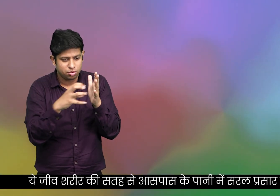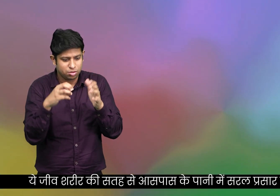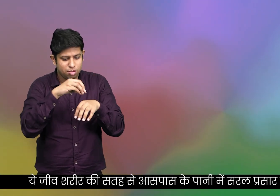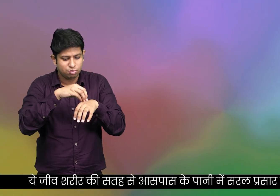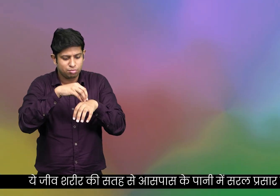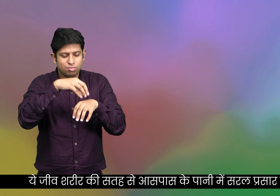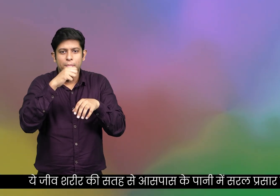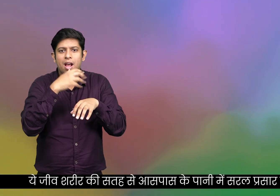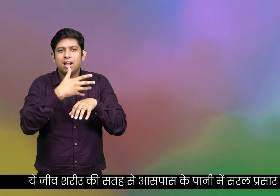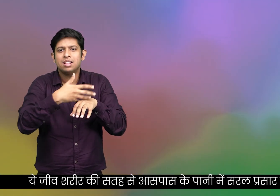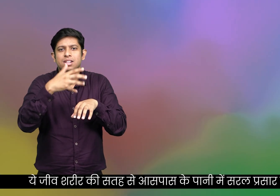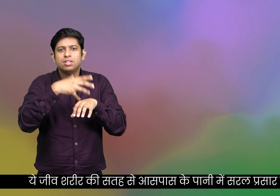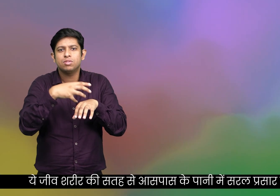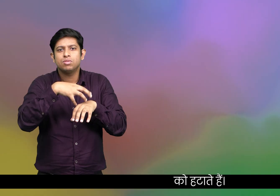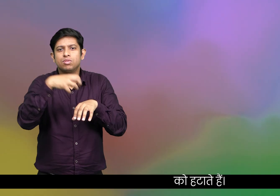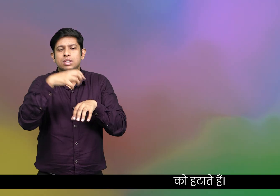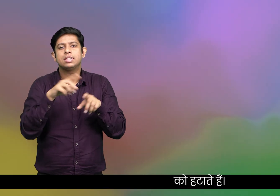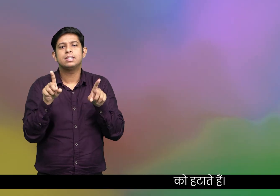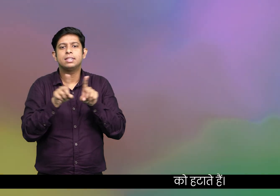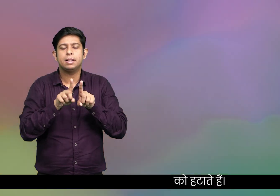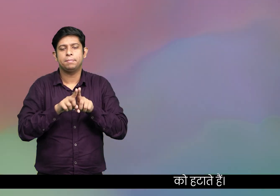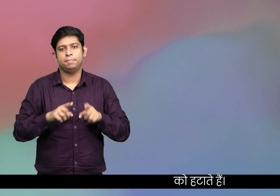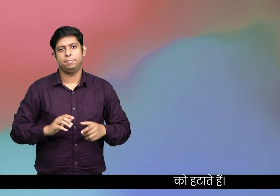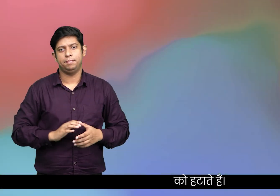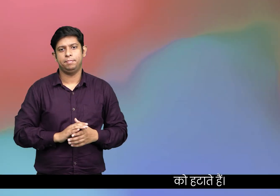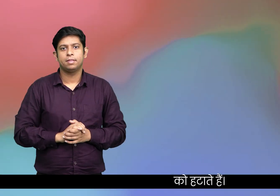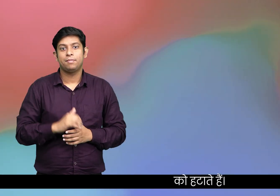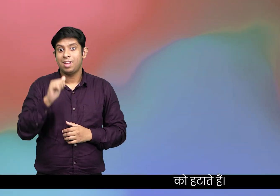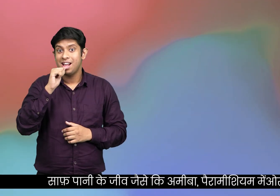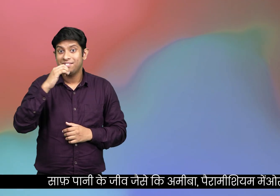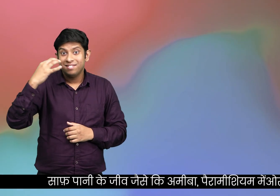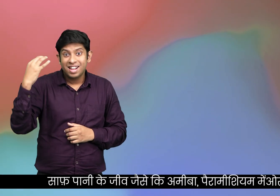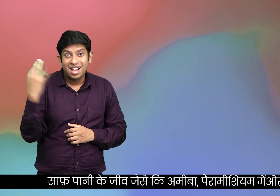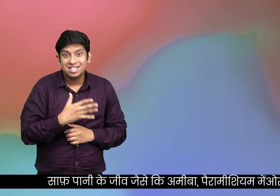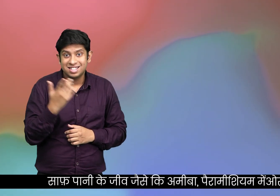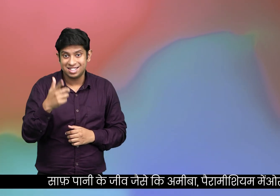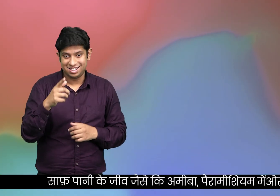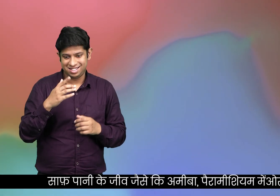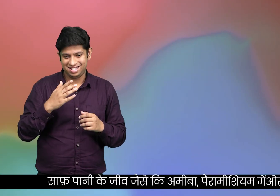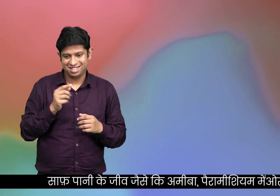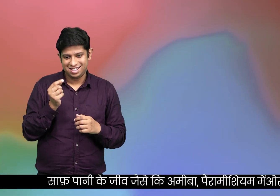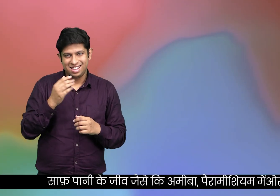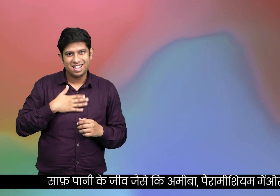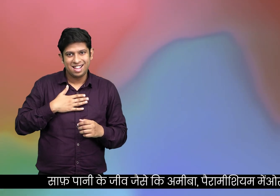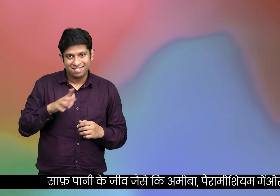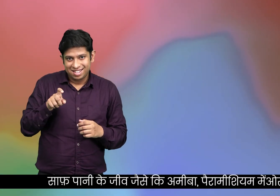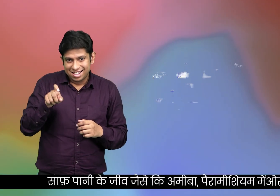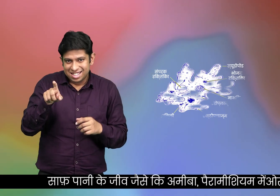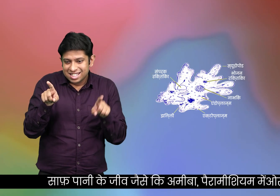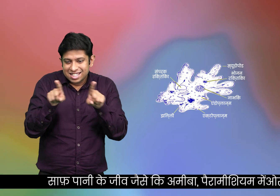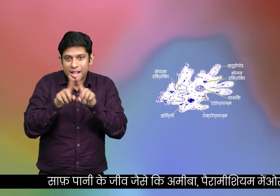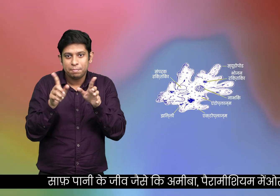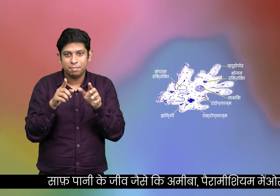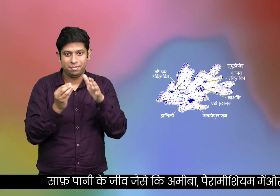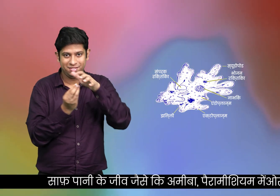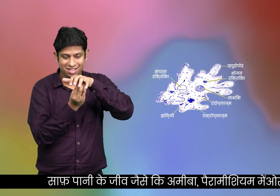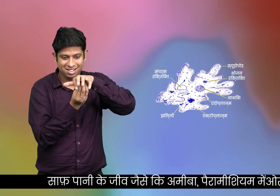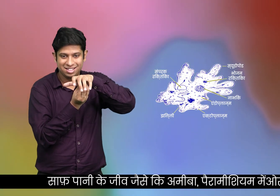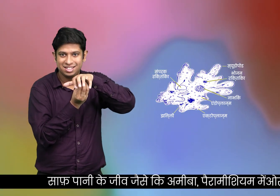अपशिष्ट उत्पादनों को हटाते हैं। साफ पानी के जीव जैसे अमीबा,